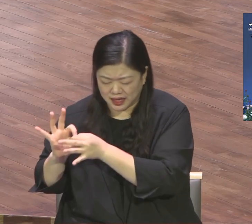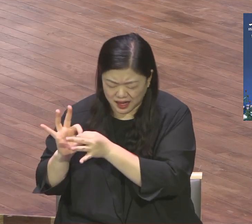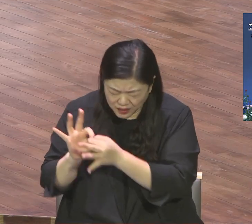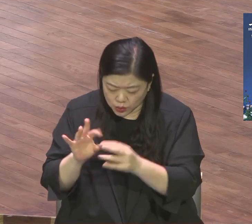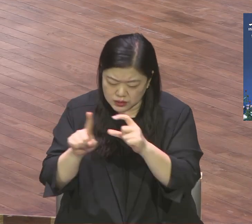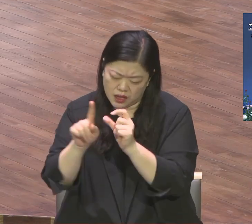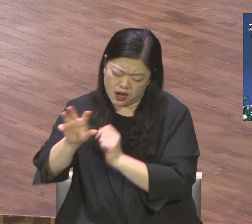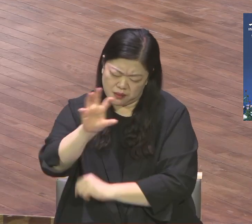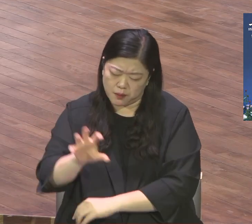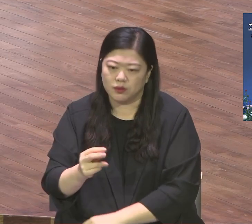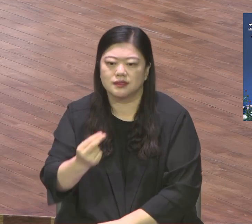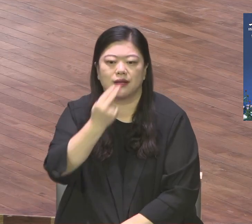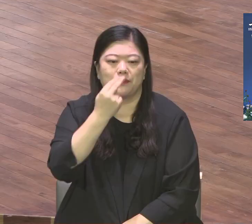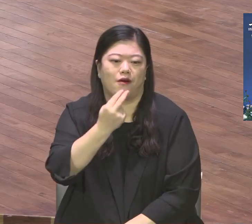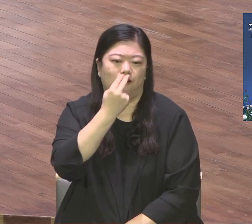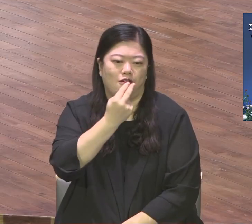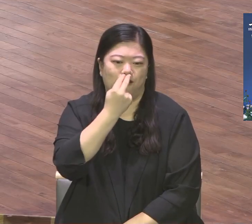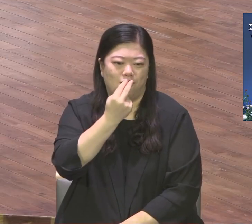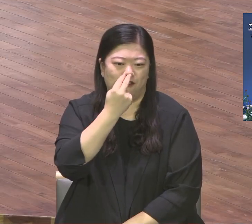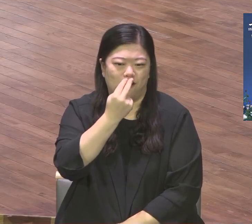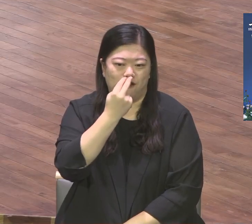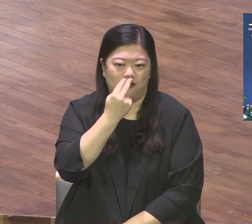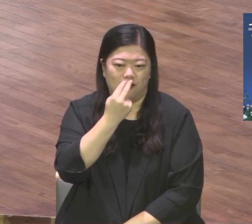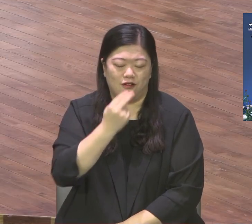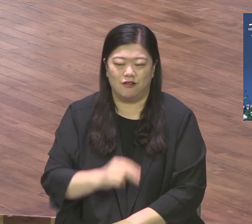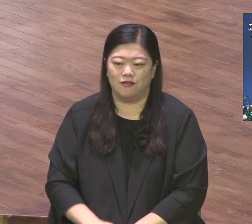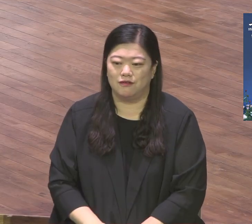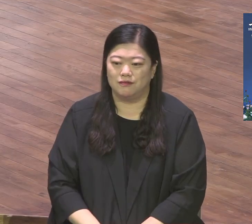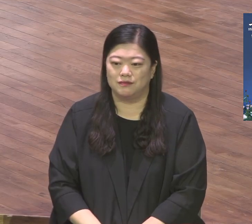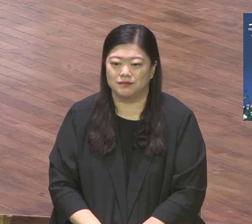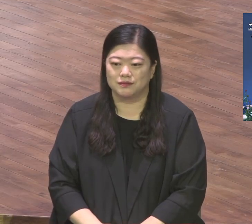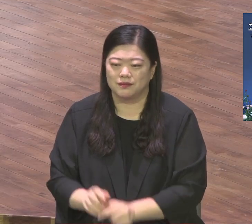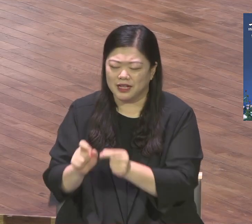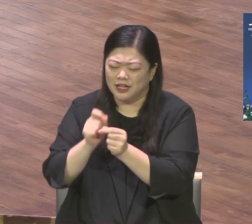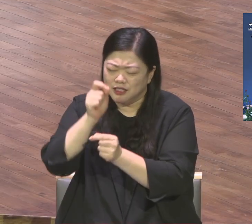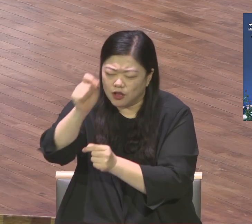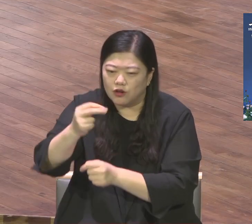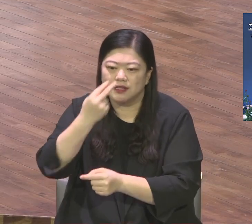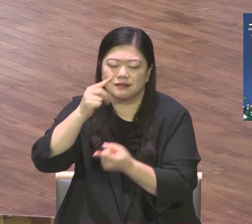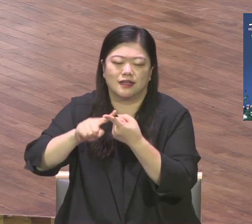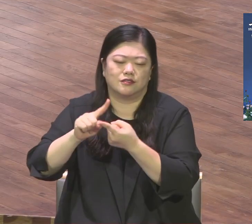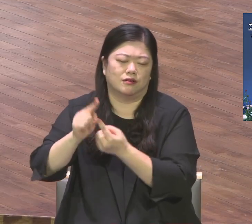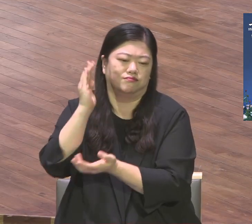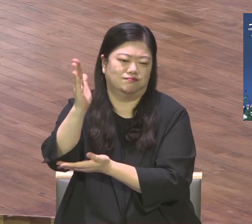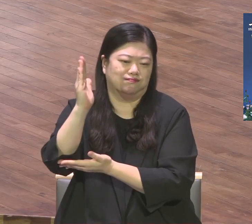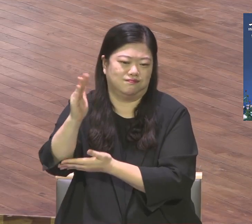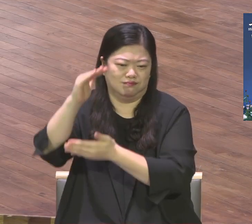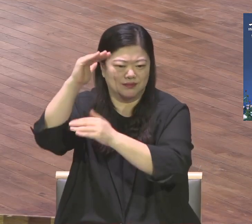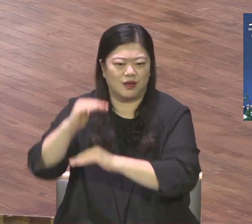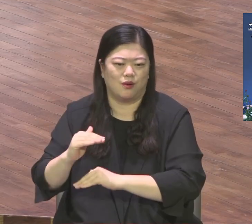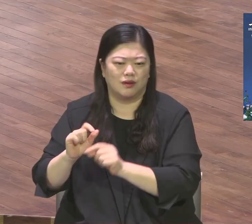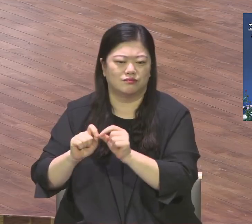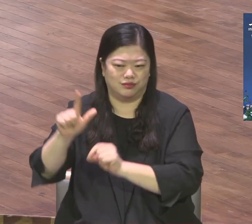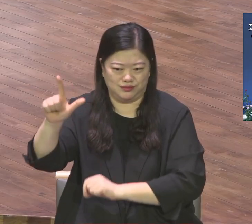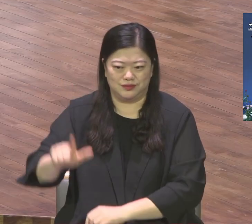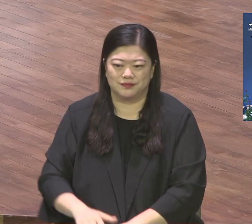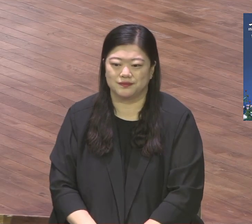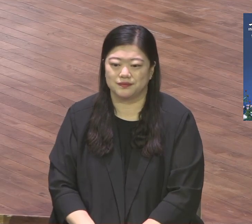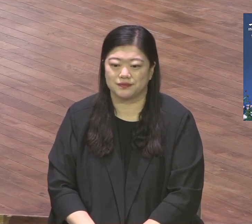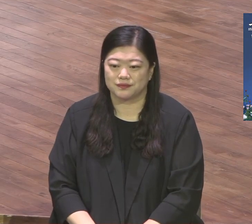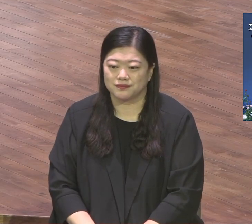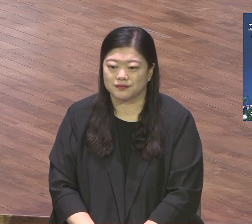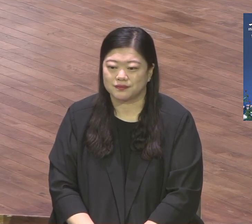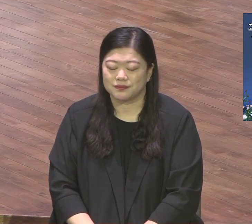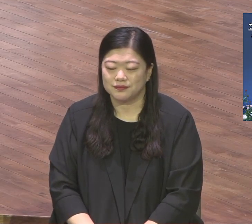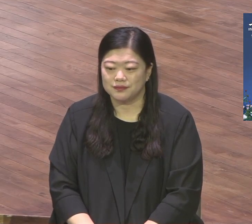요한일서 그랬습니다. 생명으로 지저스 라이프, 영원한 생명, 생명으로 해서 생명으로 끝난다라고 말을 하지. 오늘